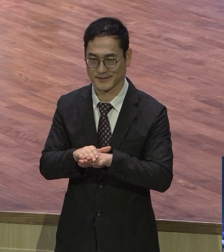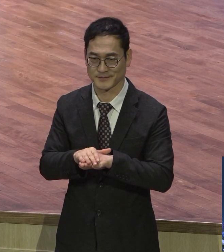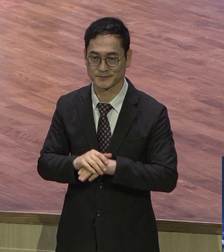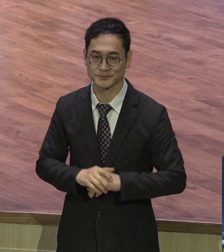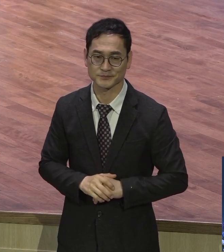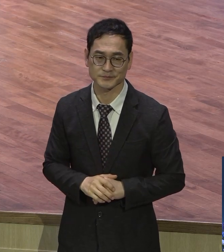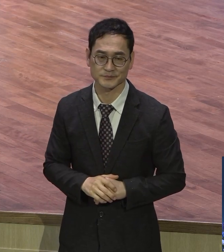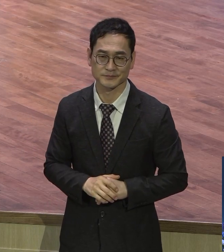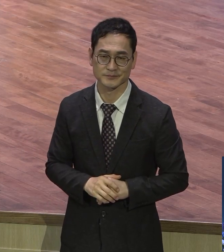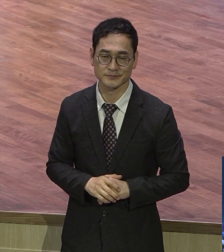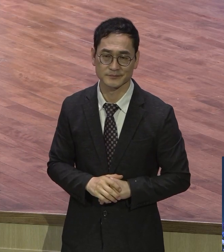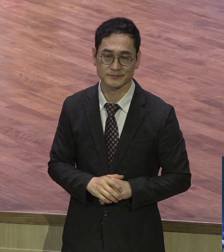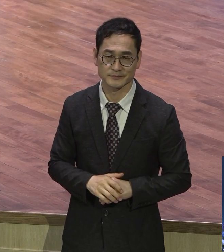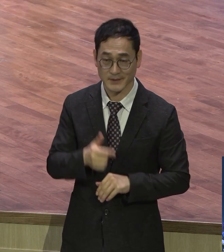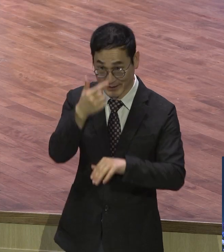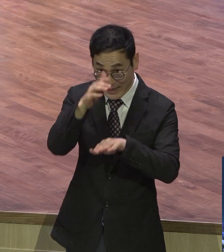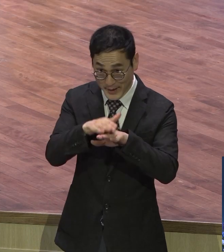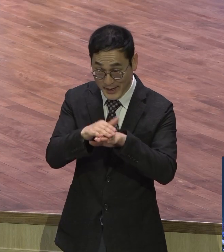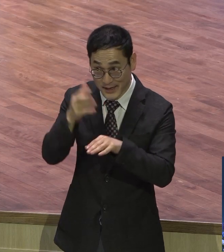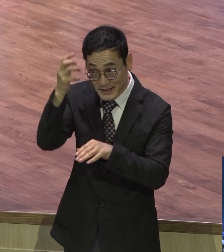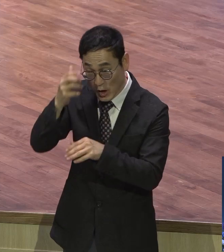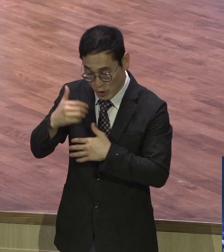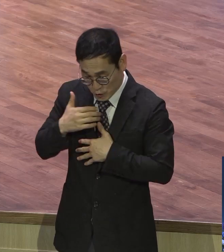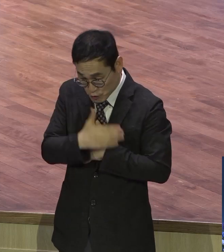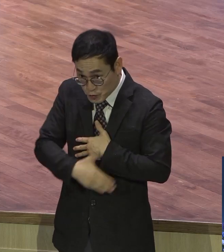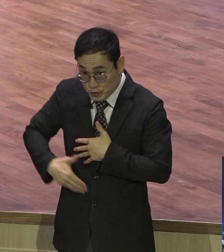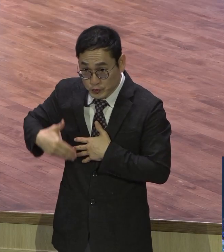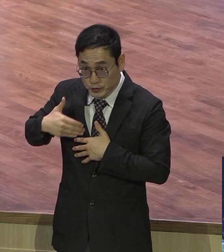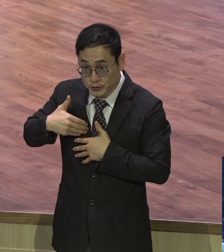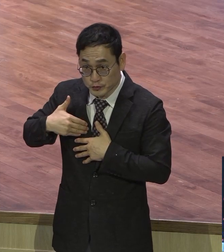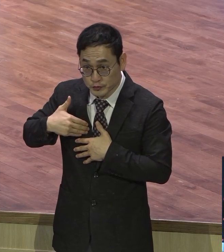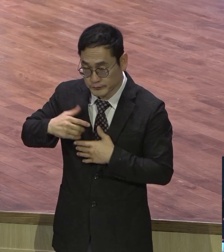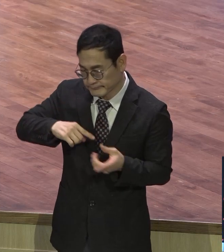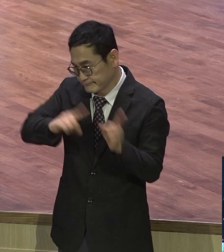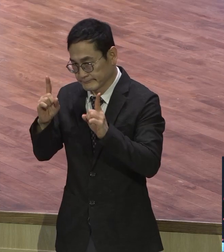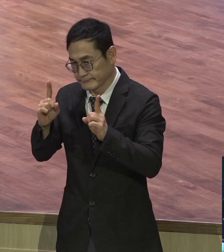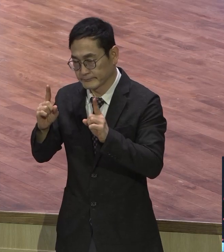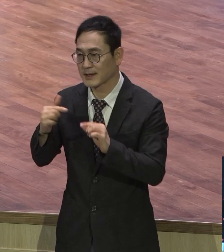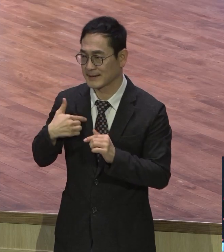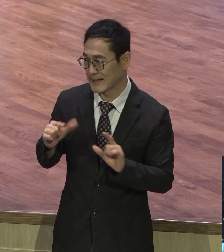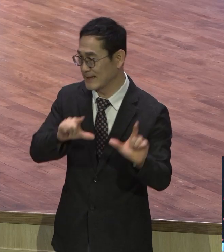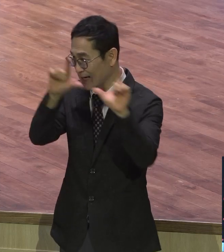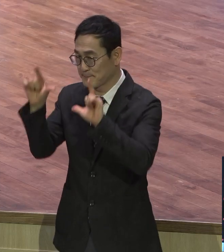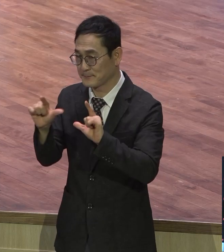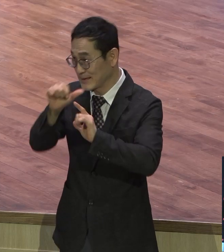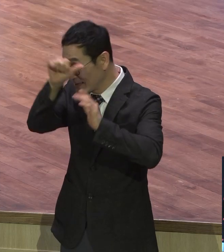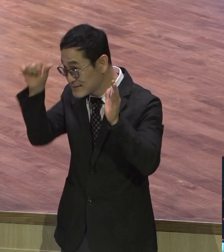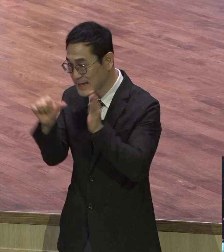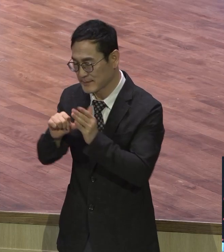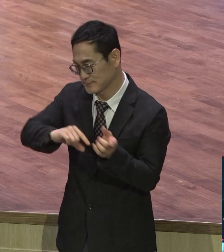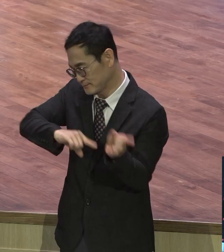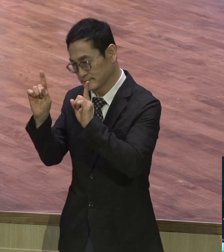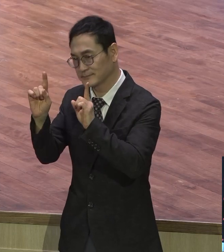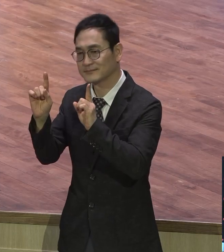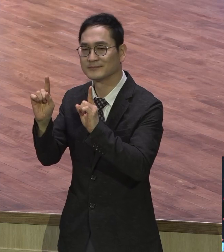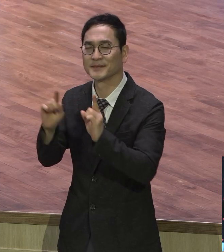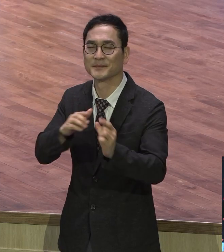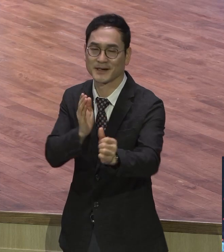삶에 재생되는 시간이 되기 바랍니다. 재생이 확 새롭게 독수리